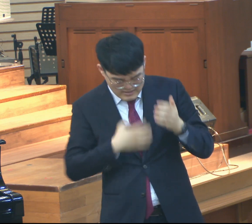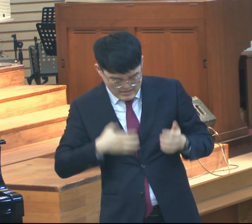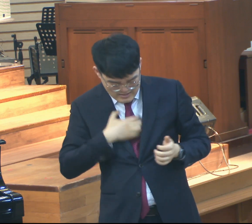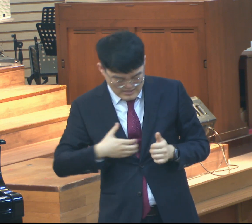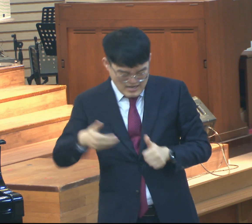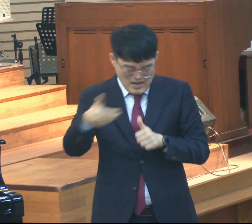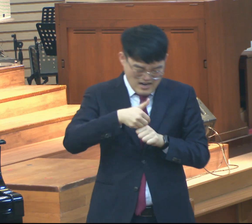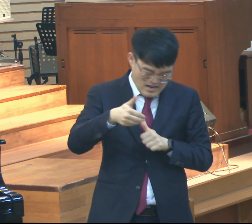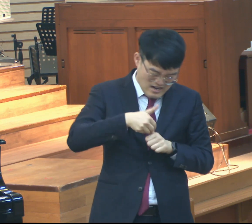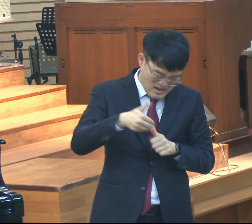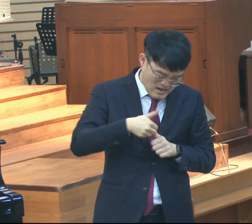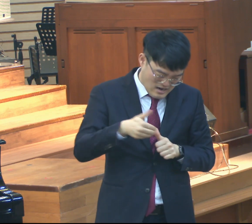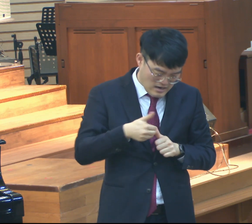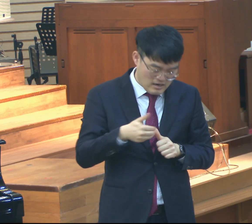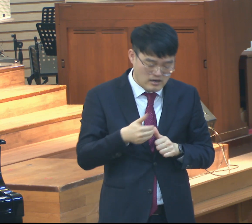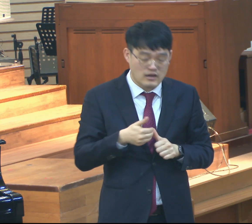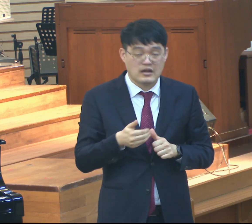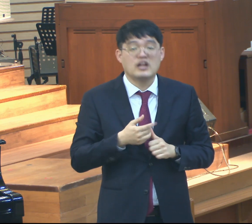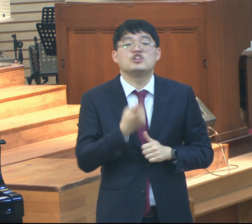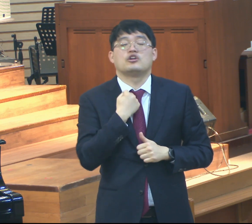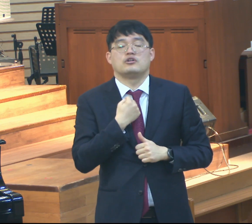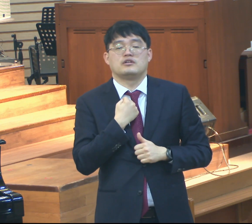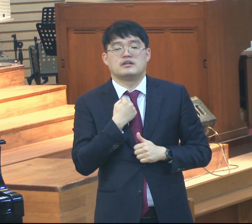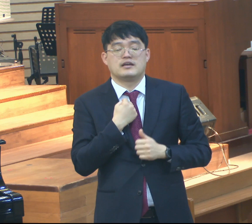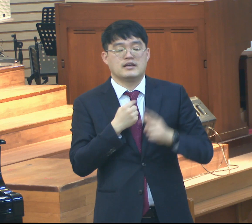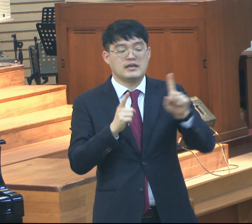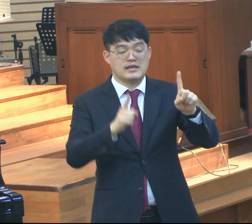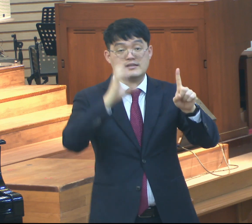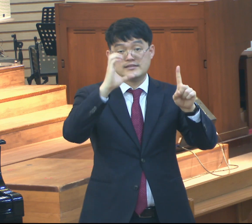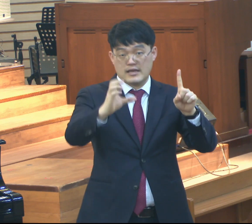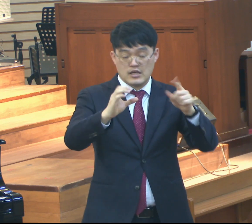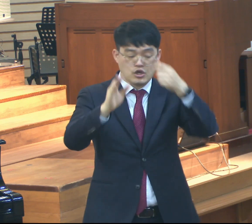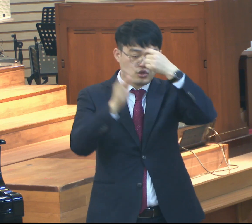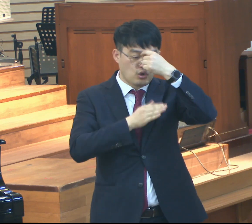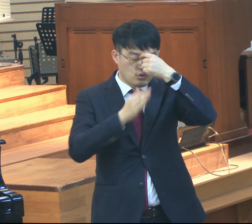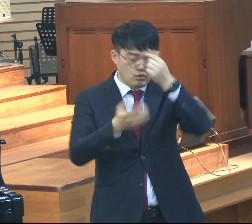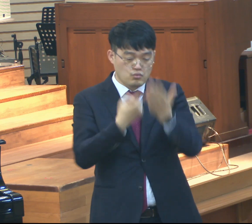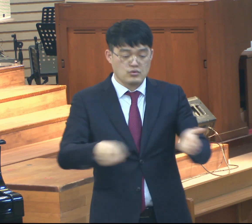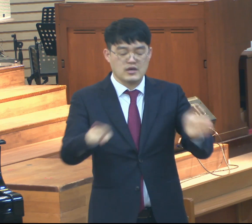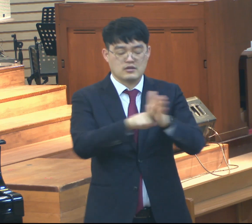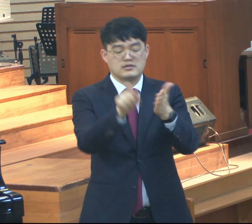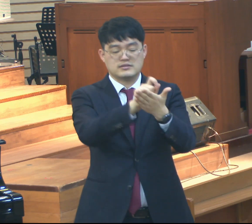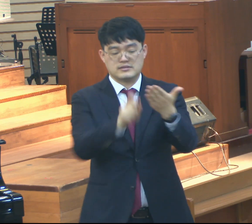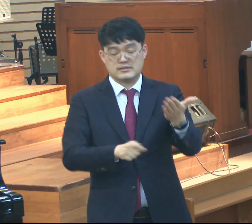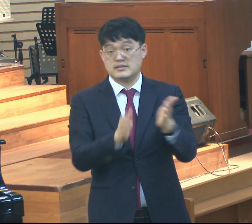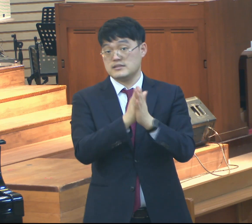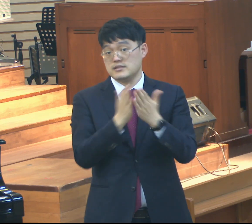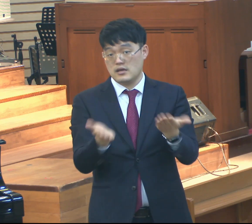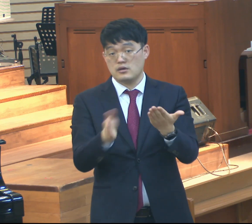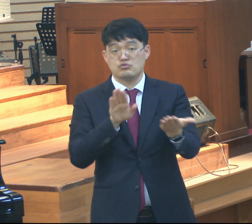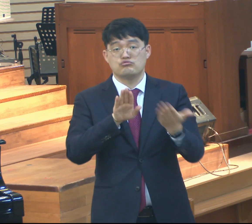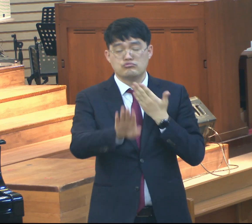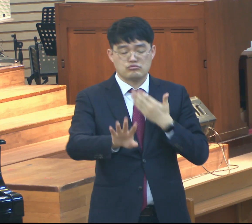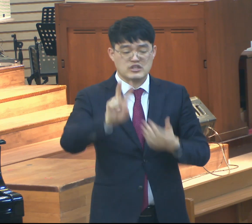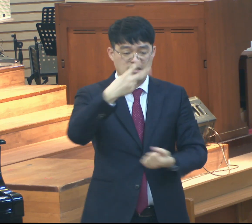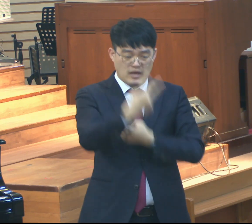성도들을 위해서 쓰여진 책입니다. 그로부터 200년 동안, 자그마치 200년 동안 자유롭게 예배할